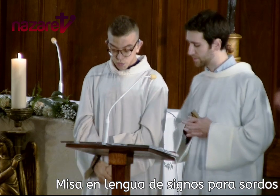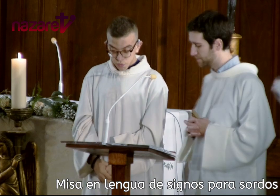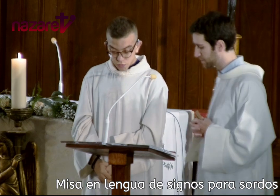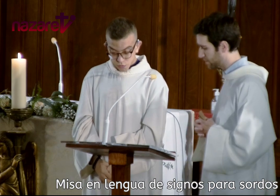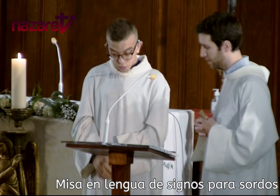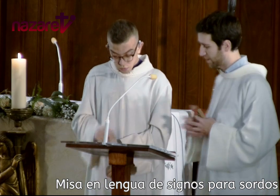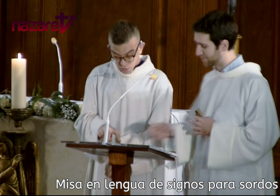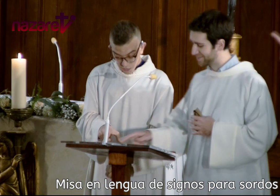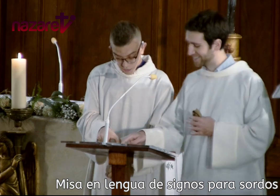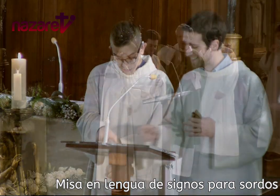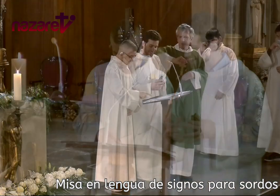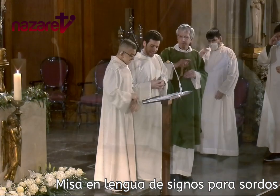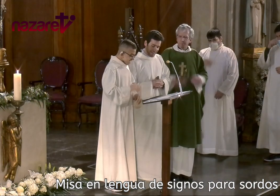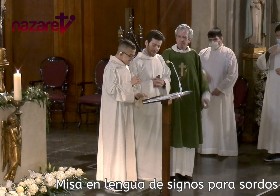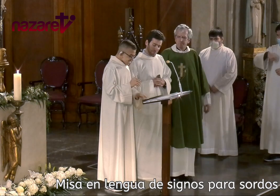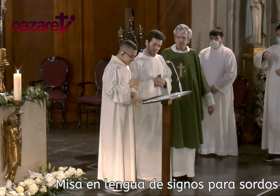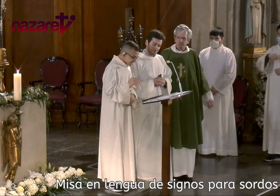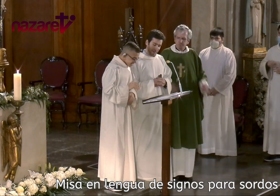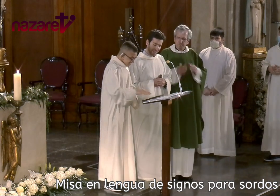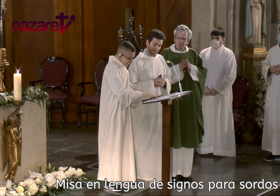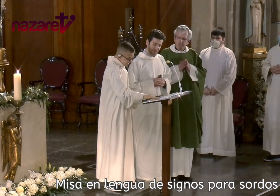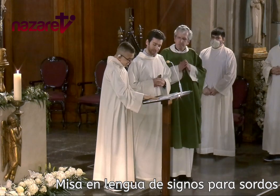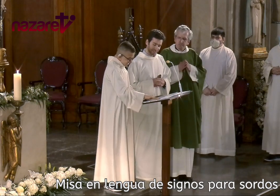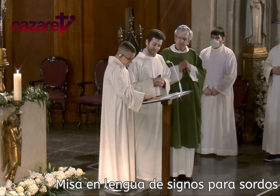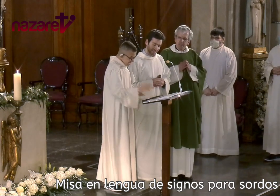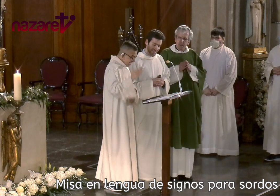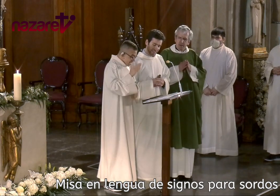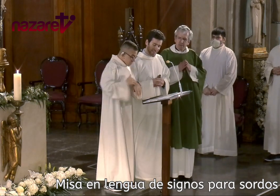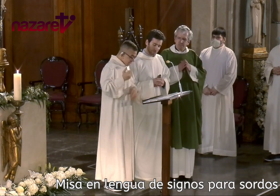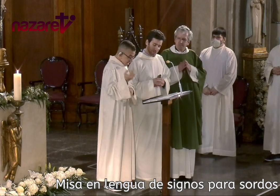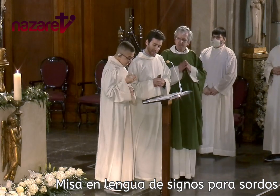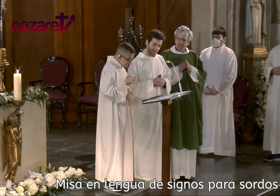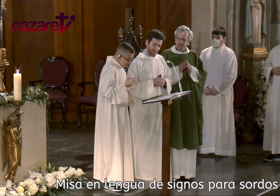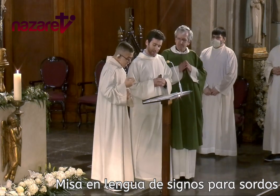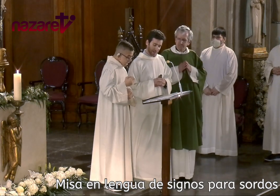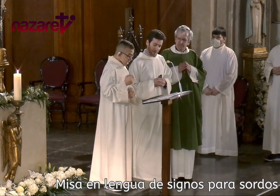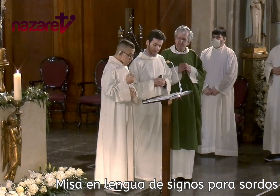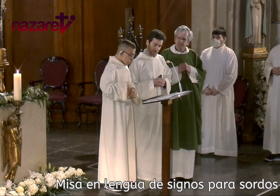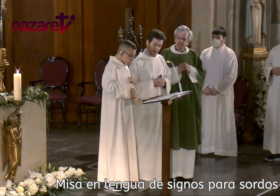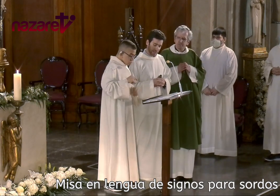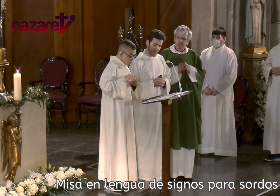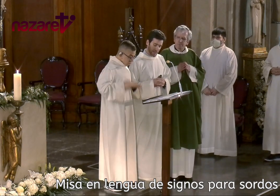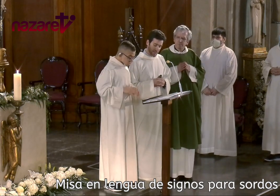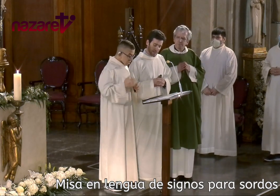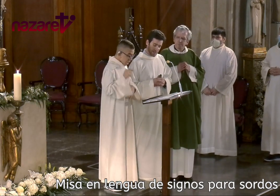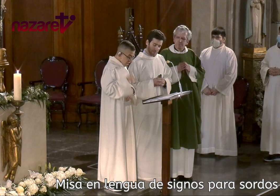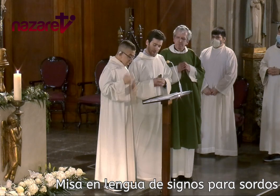escúchanos padre para que los que estamos aquí celebrando la eucaristía vivamos